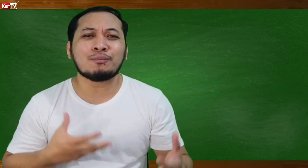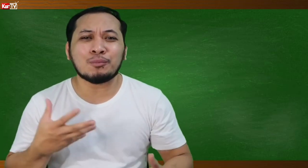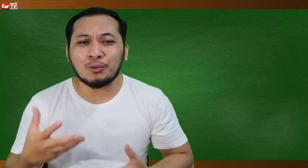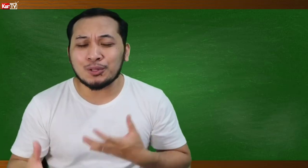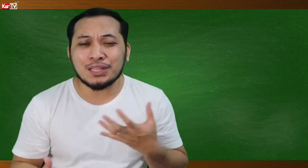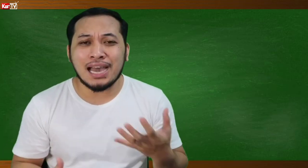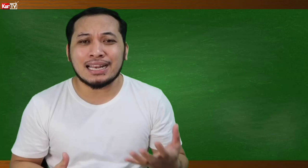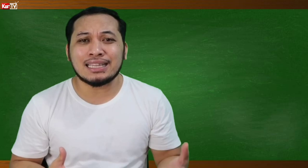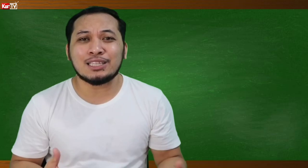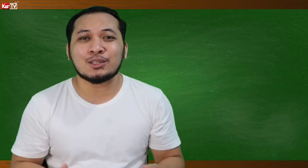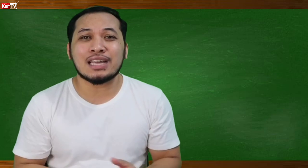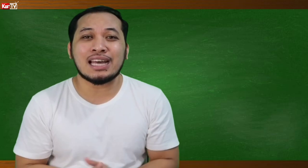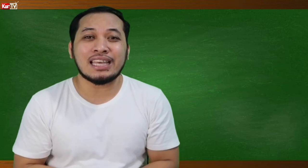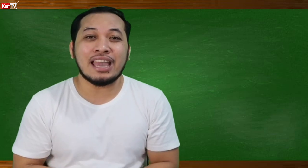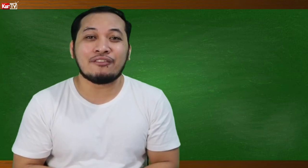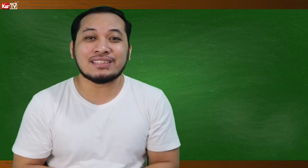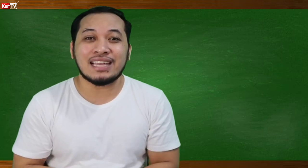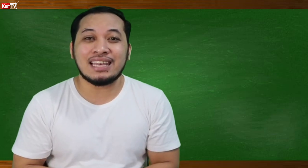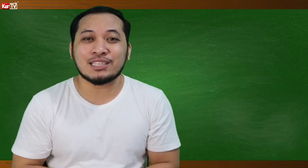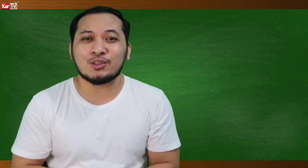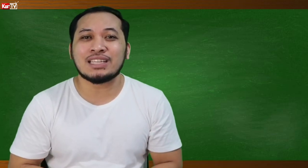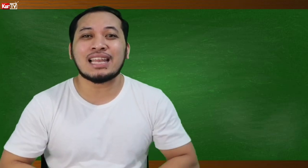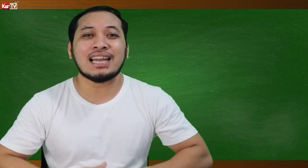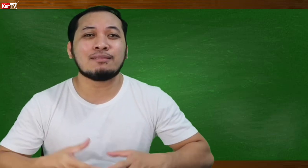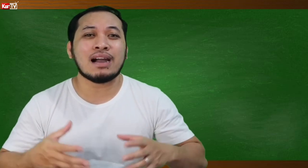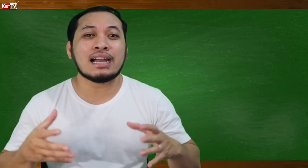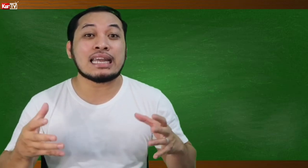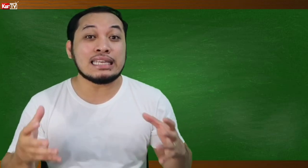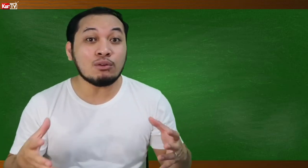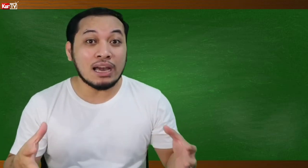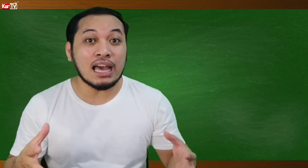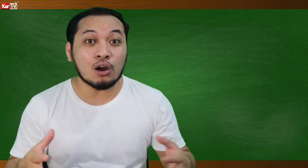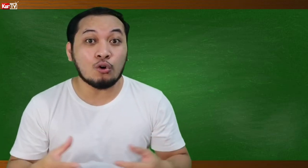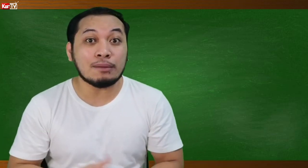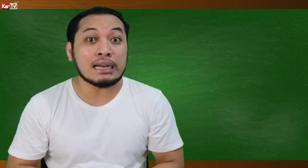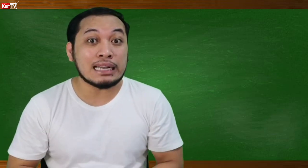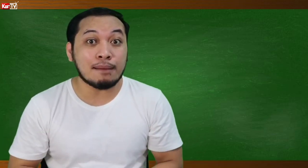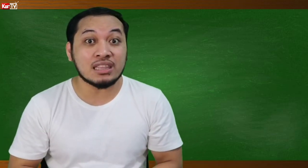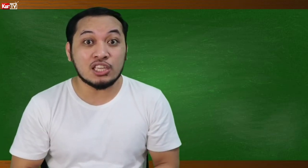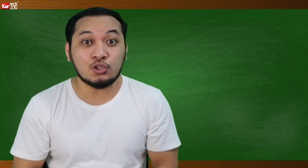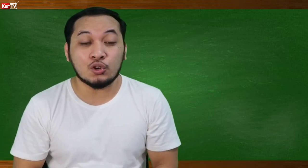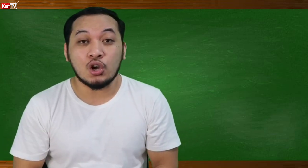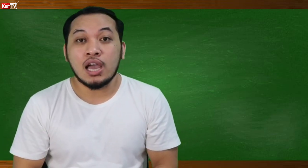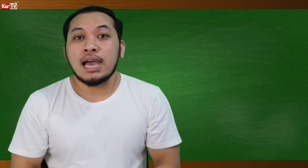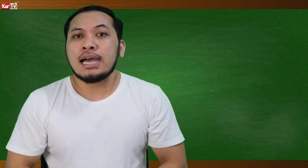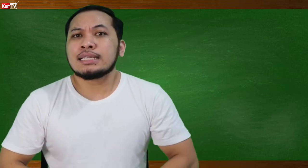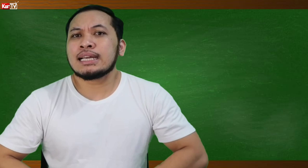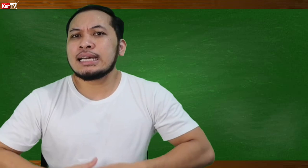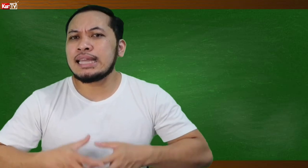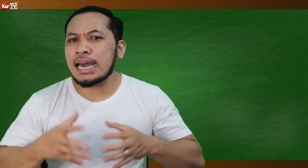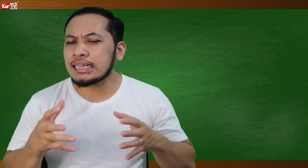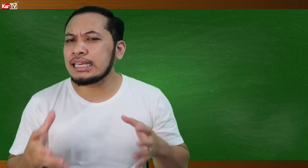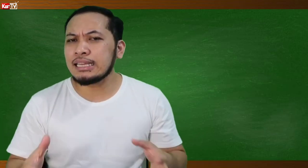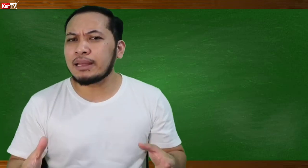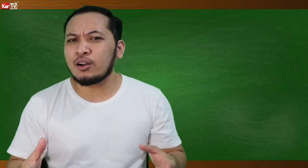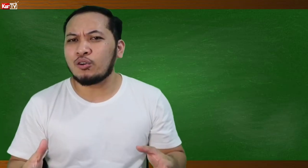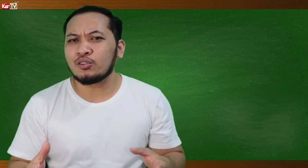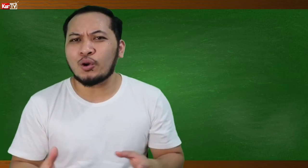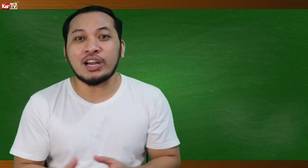napupulot na aral dito sa ating FSL lesson na talaga namang nariniwala ako na maggamit ninyo sa darating na panahon or